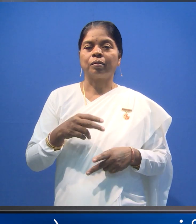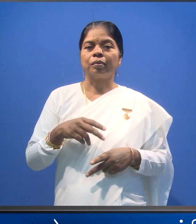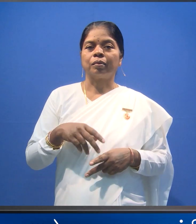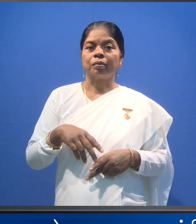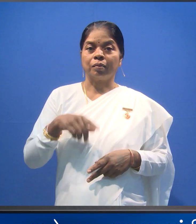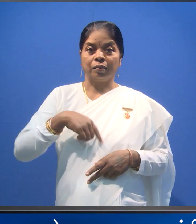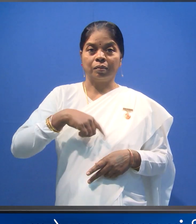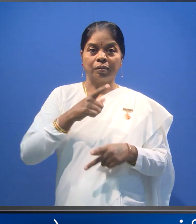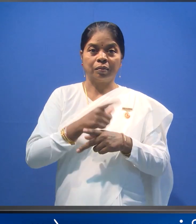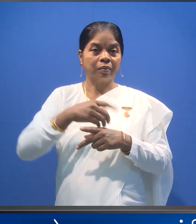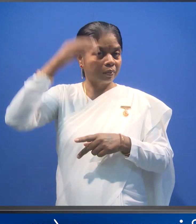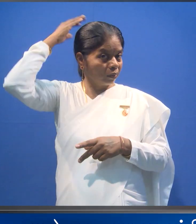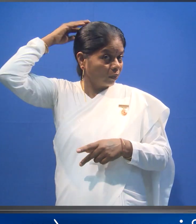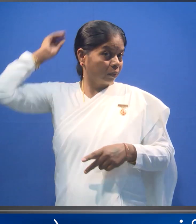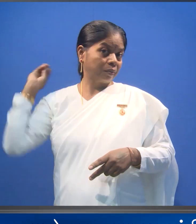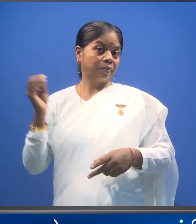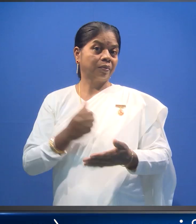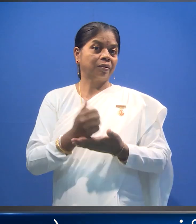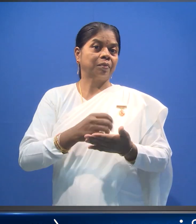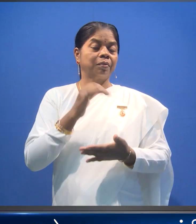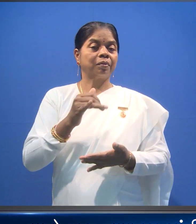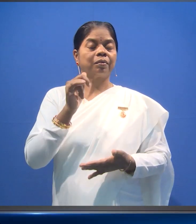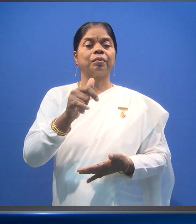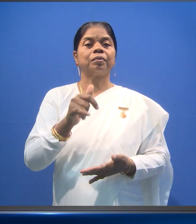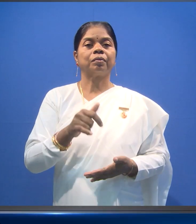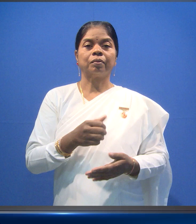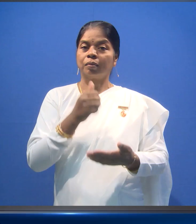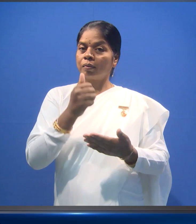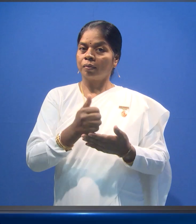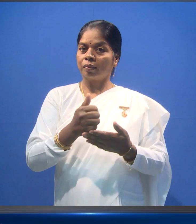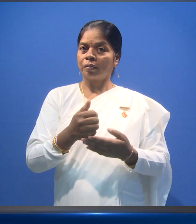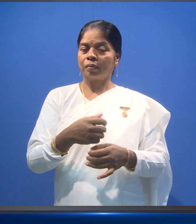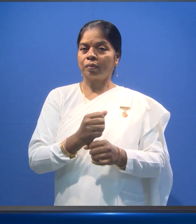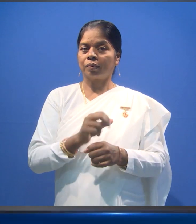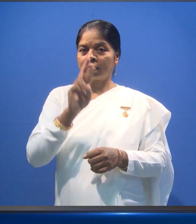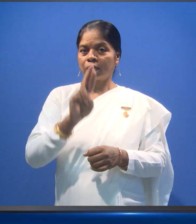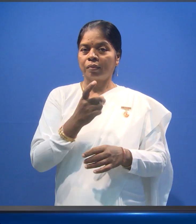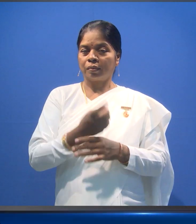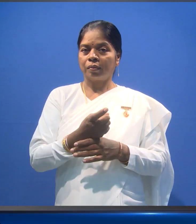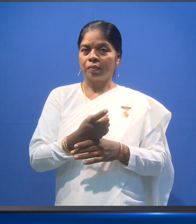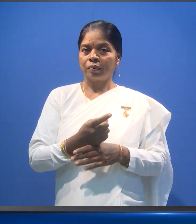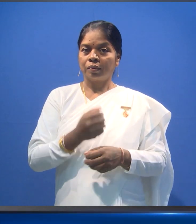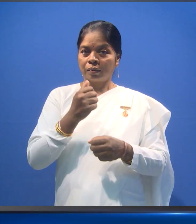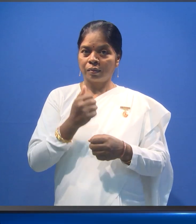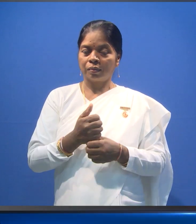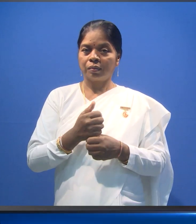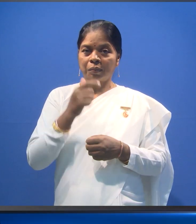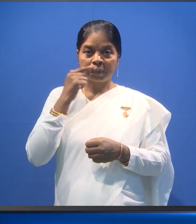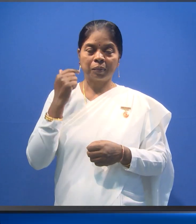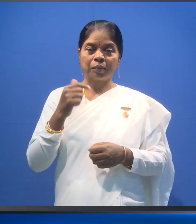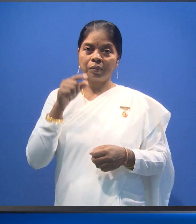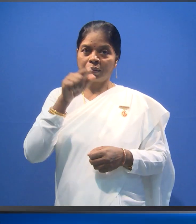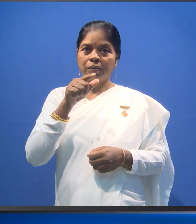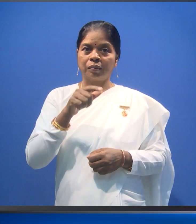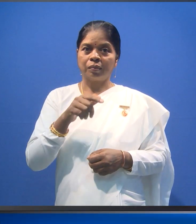गुरु चाणक्य यांनी मला शिकवले आहे की नेतृत्व करणारा राजा अथवा मुख्य व्यक्ती